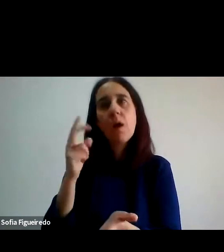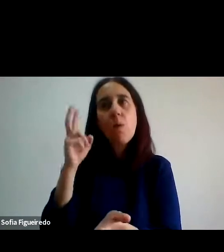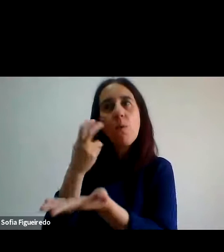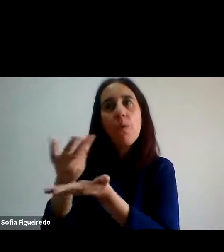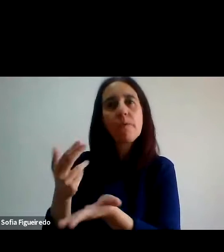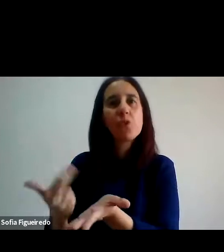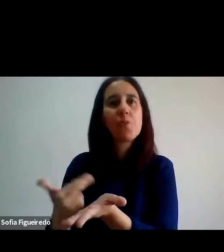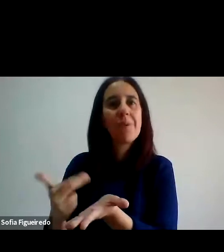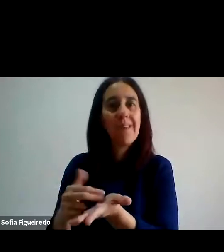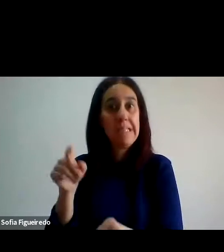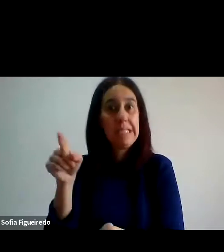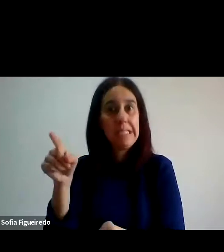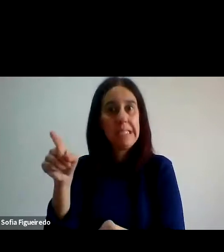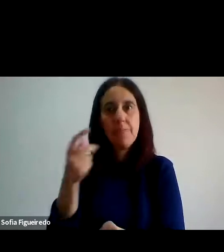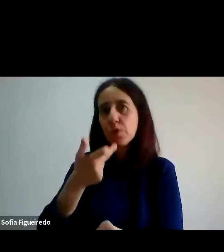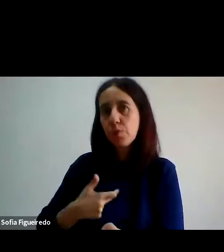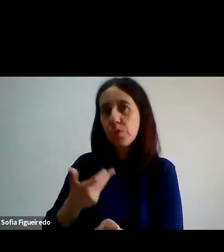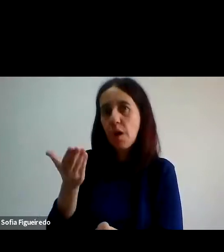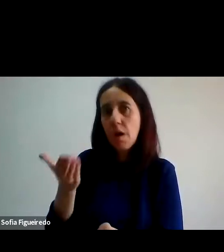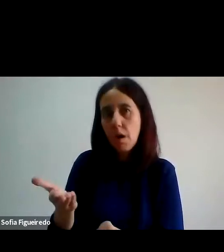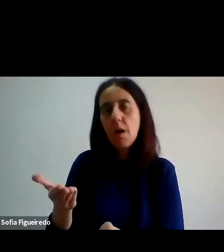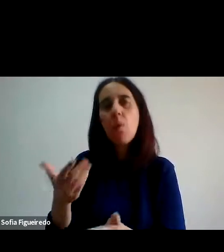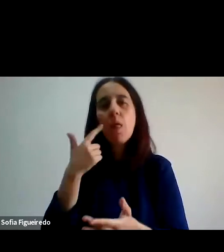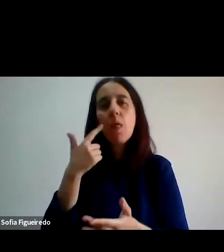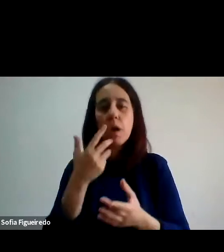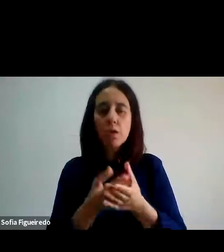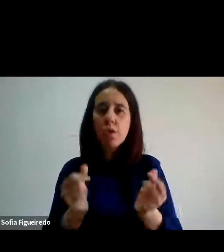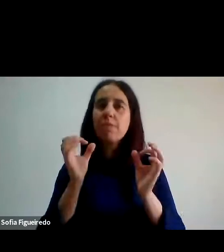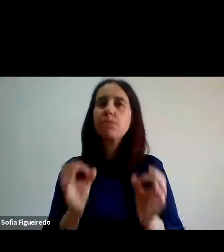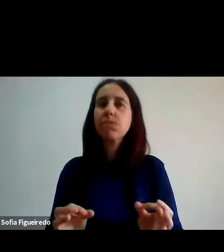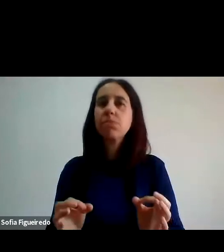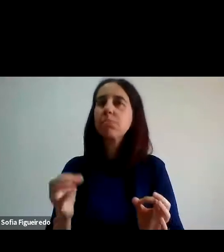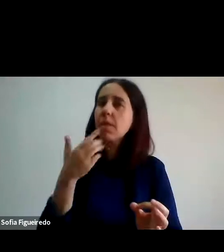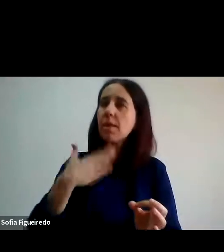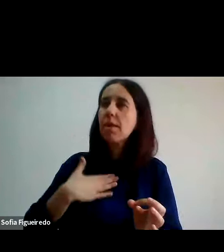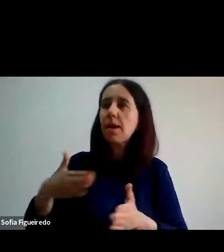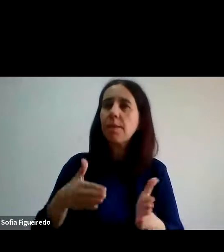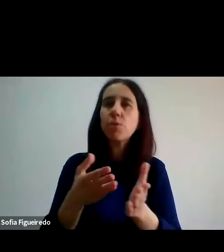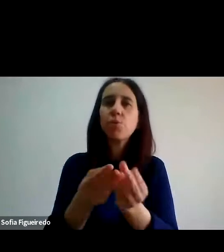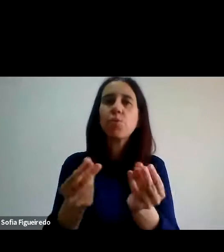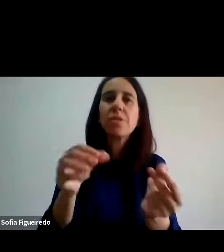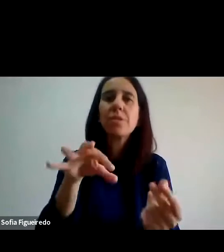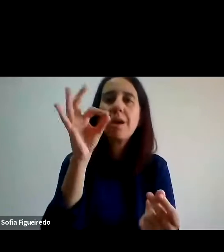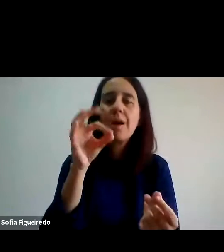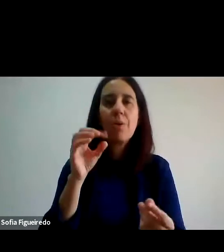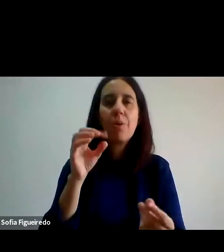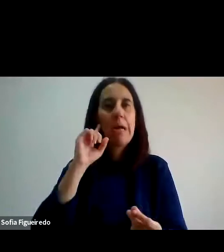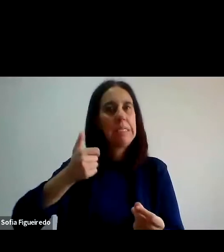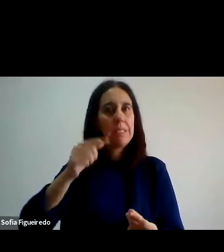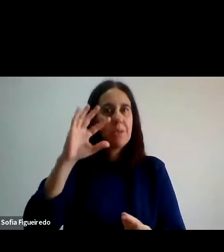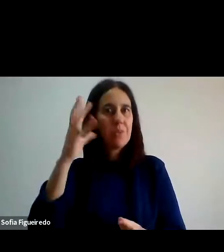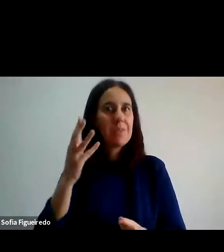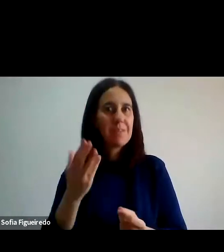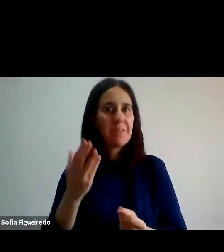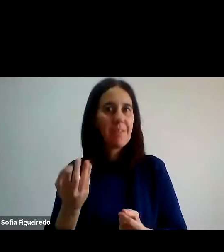espera que essa resposta que lhe seja dada tente resolver e tente apontar um caminho para essa solução. Portanto, é absolutamente central que isso aconteça.